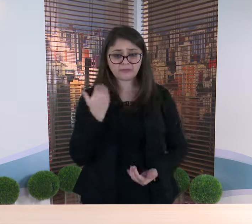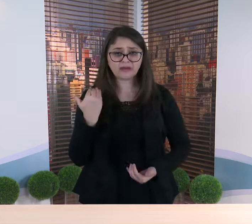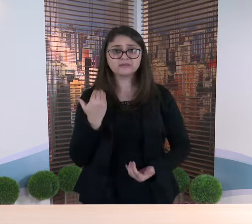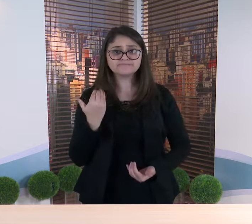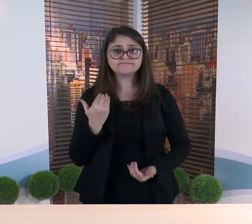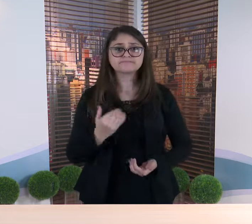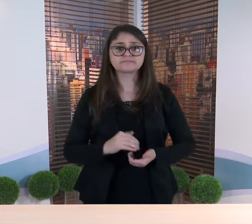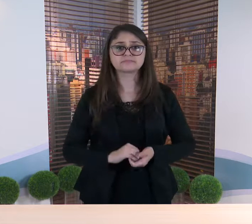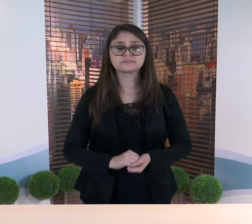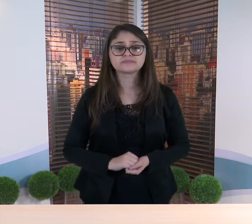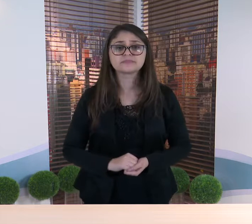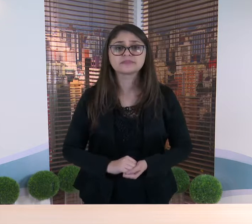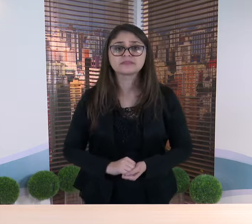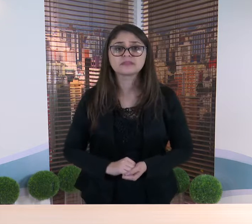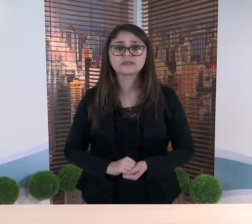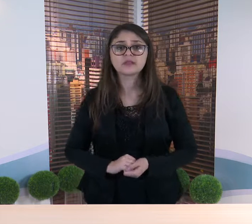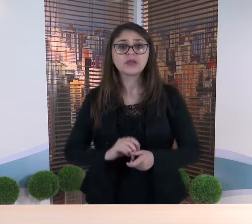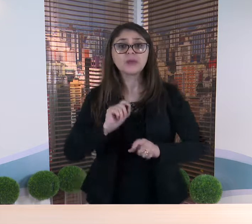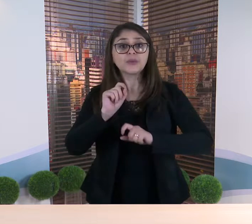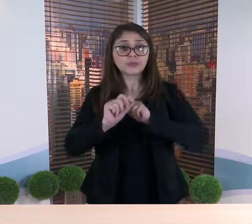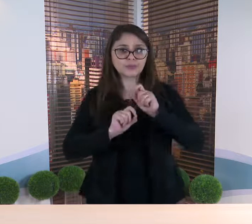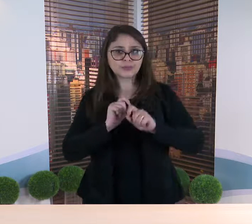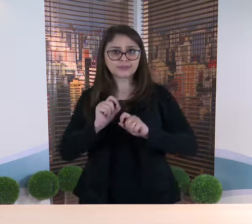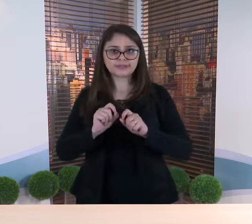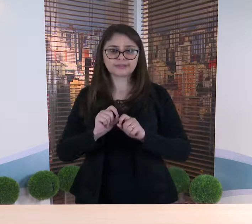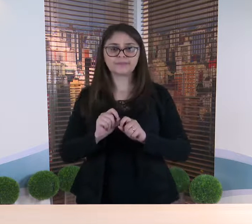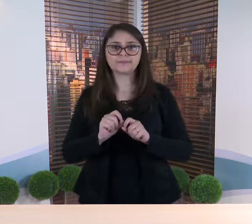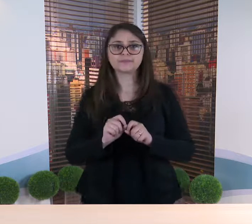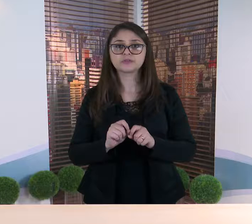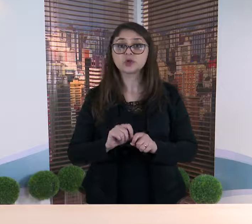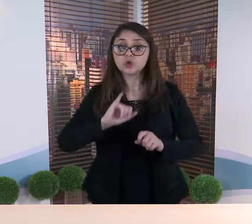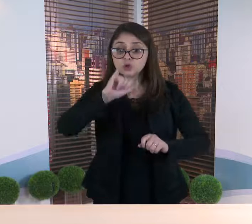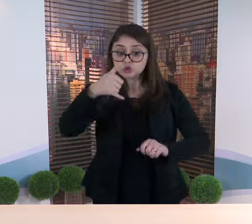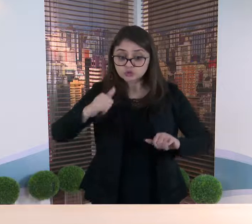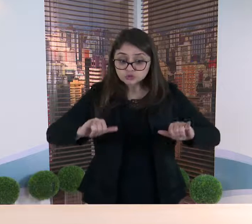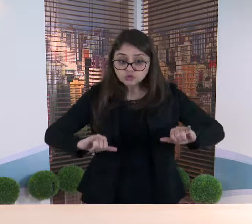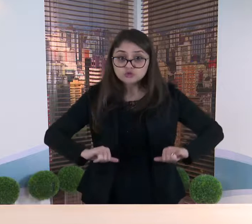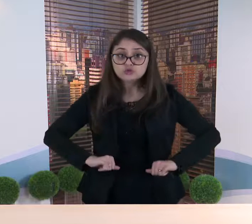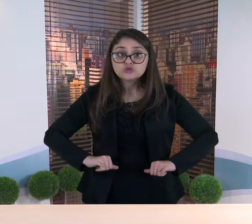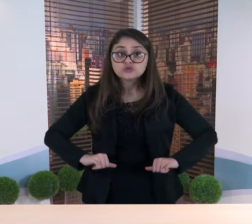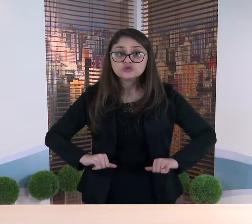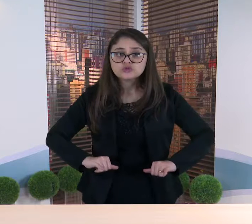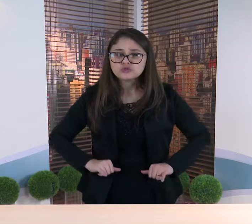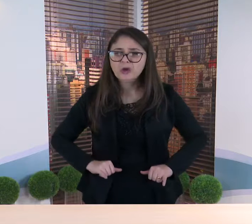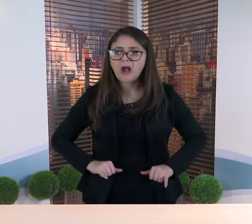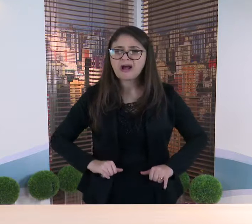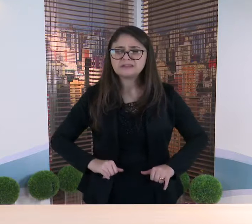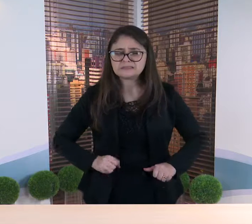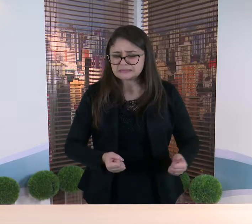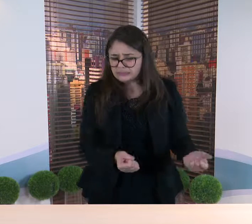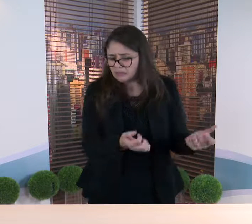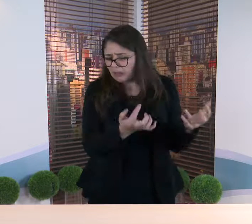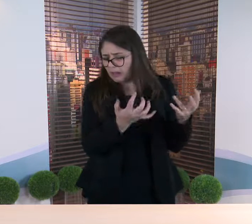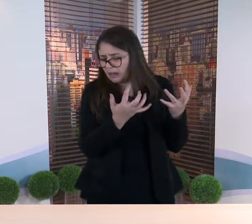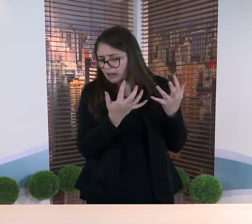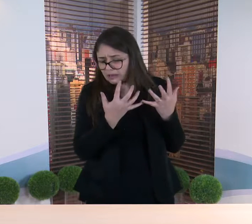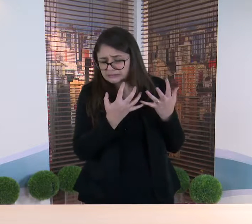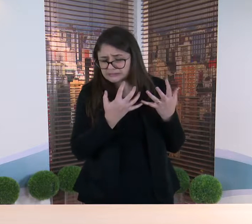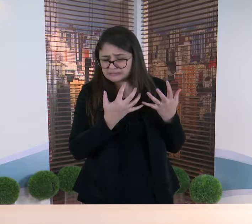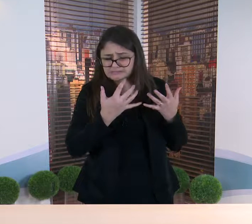cultura agropastoril, é de se admitir que Jó recebeu um duro golpe. O desastre é grande,